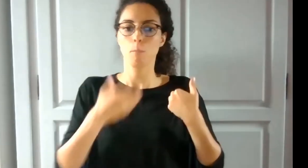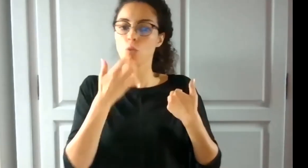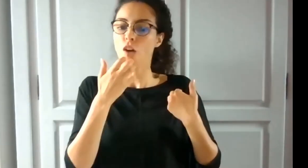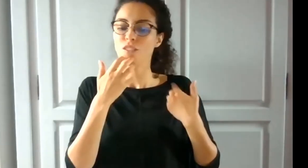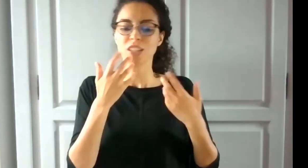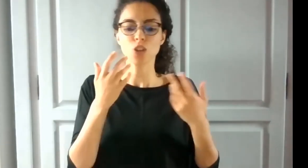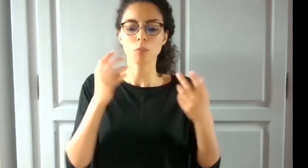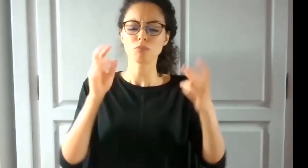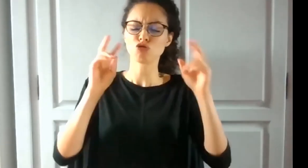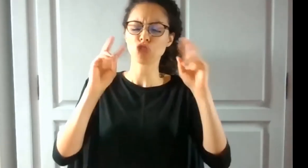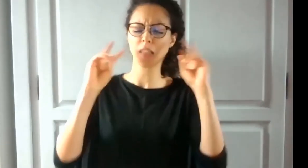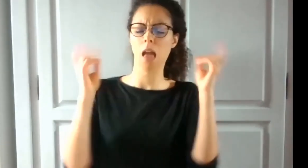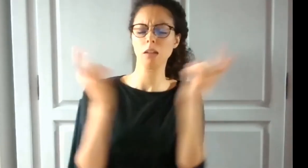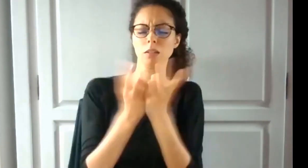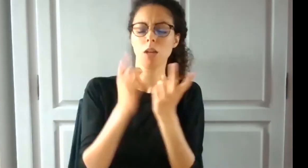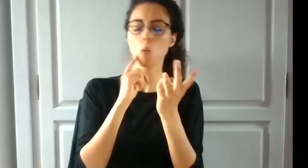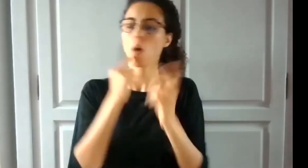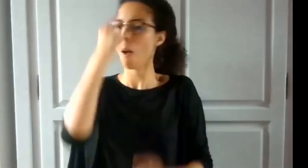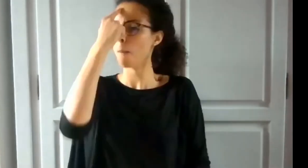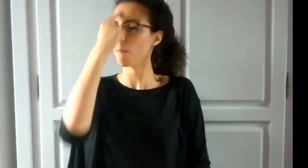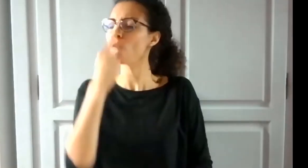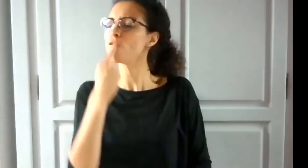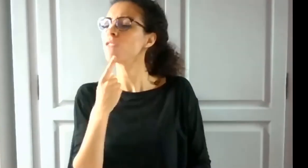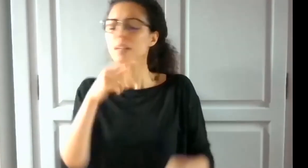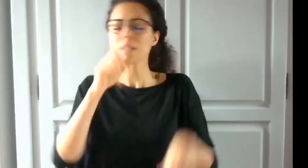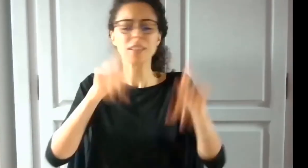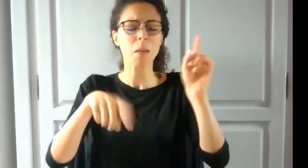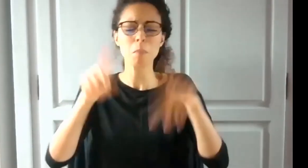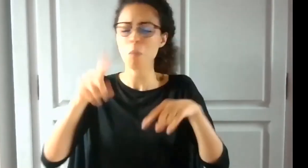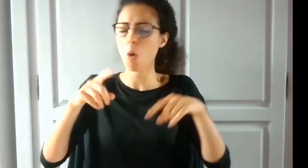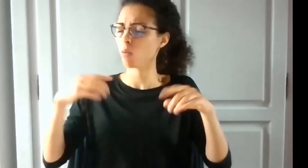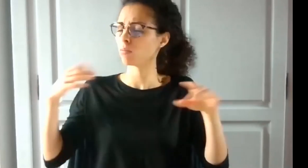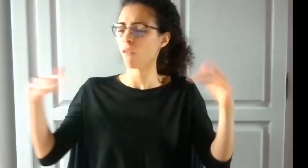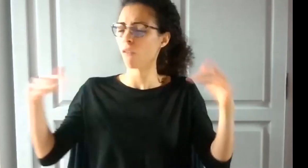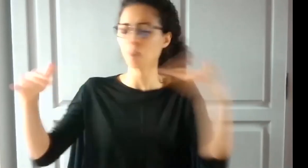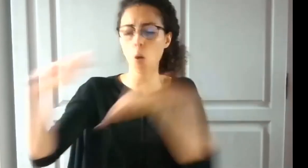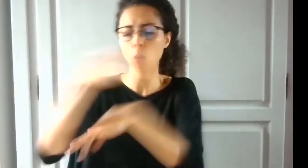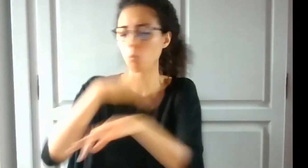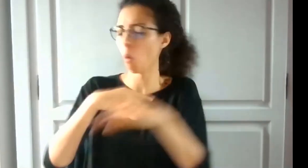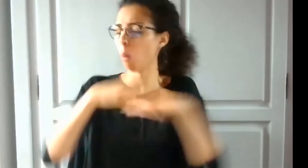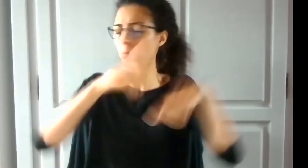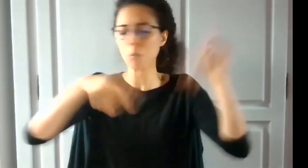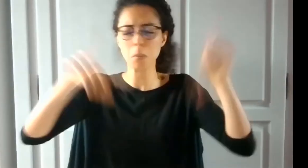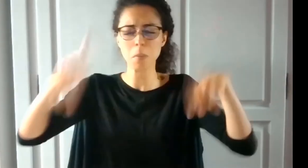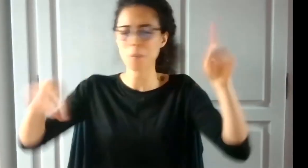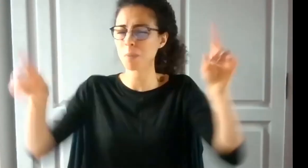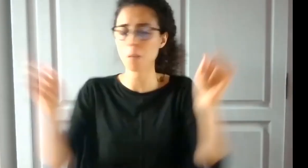sont diverses, les profils, les environnements peuvent être très très différents.